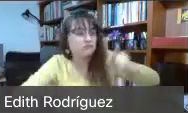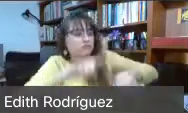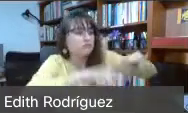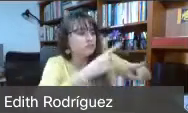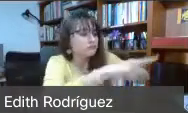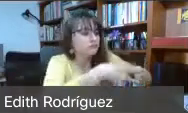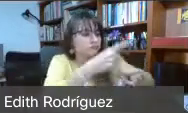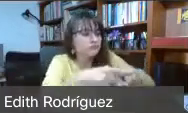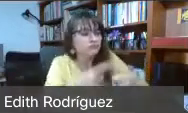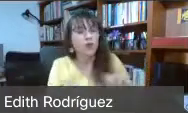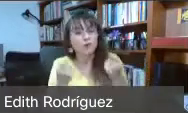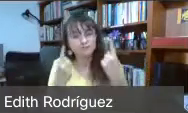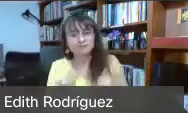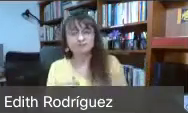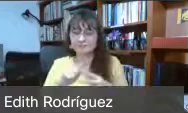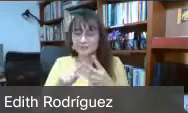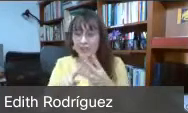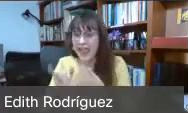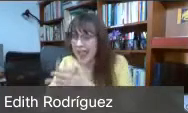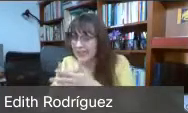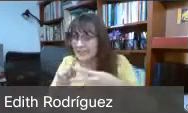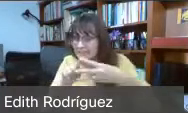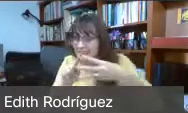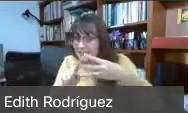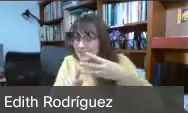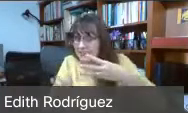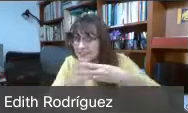una o un oyente.